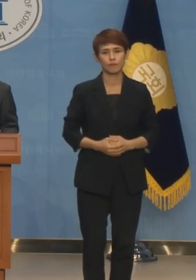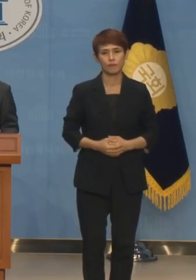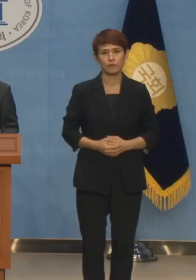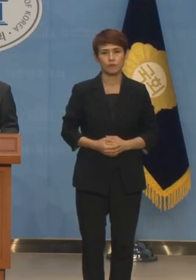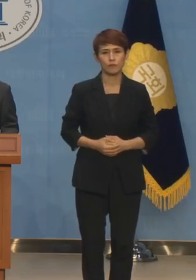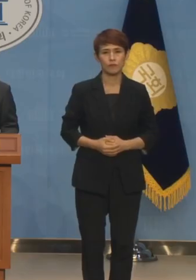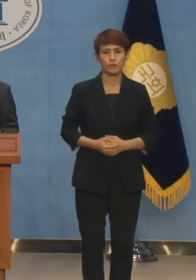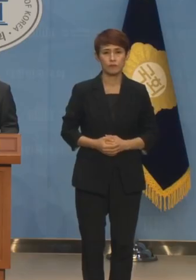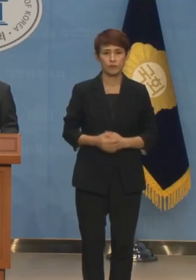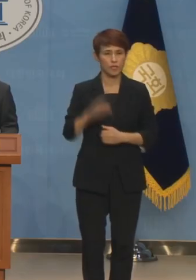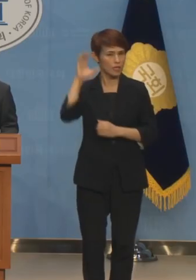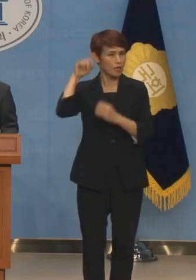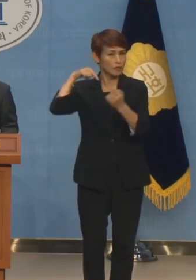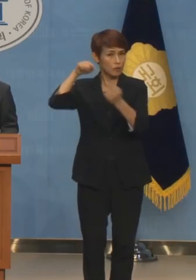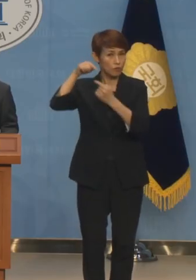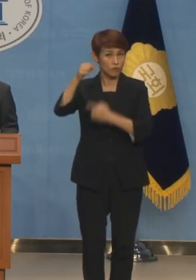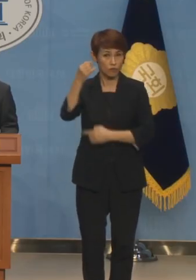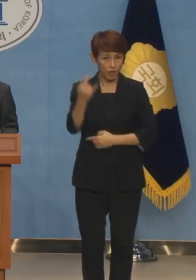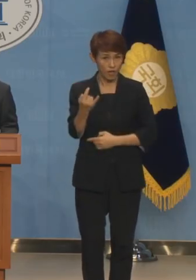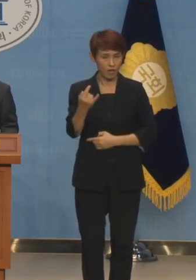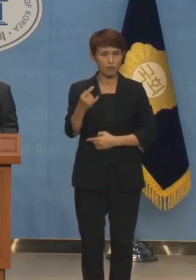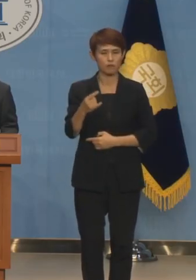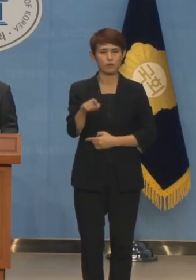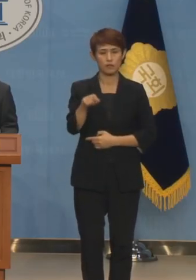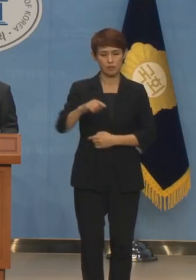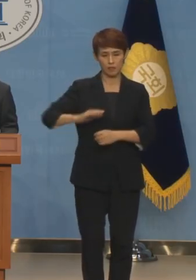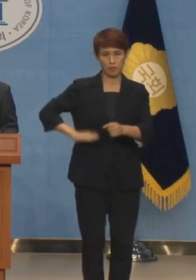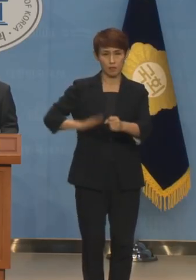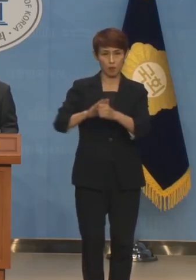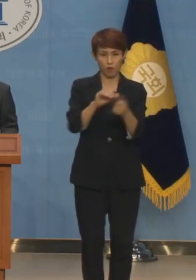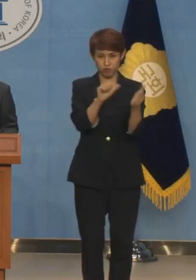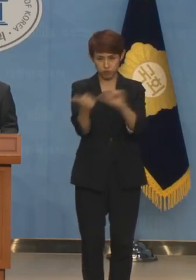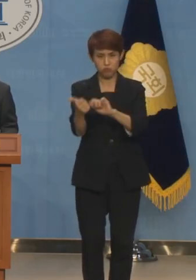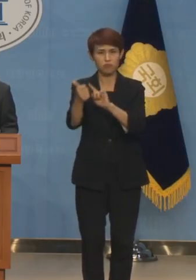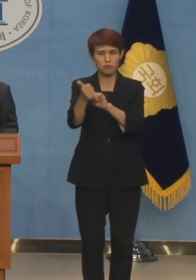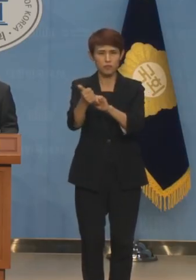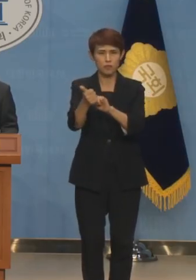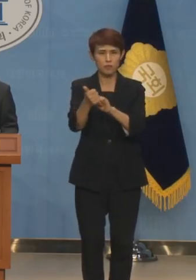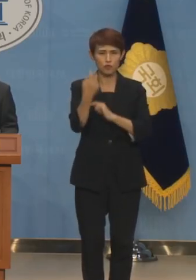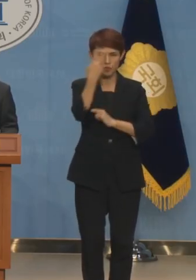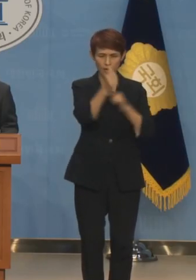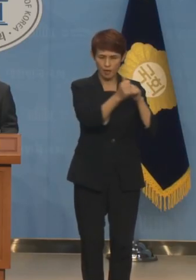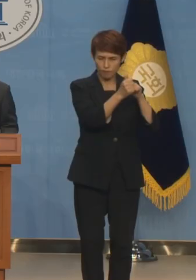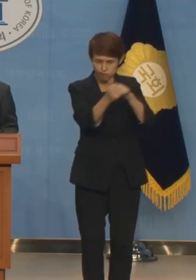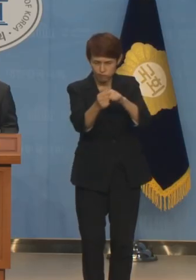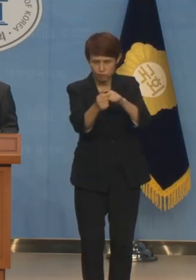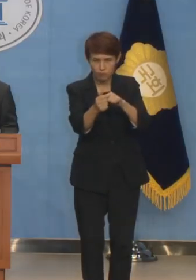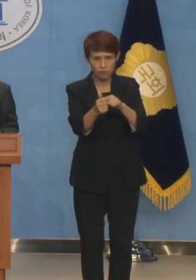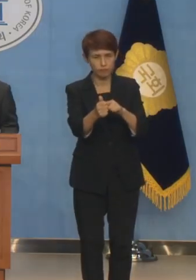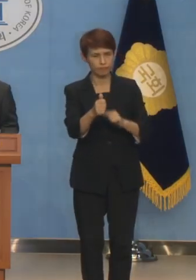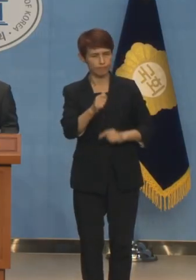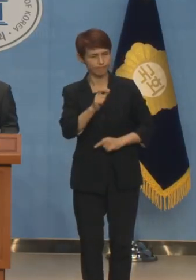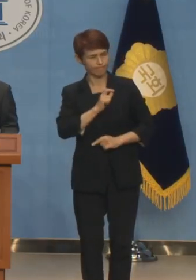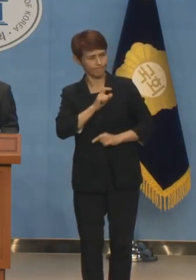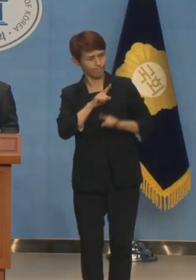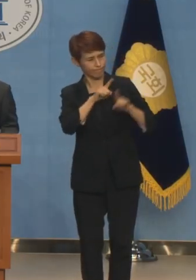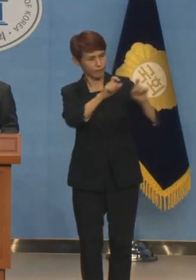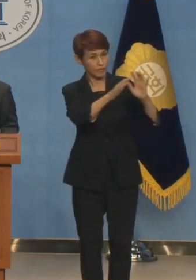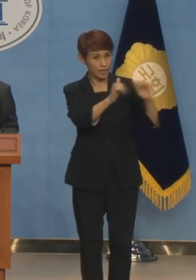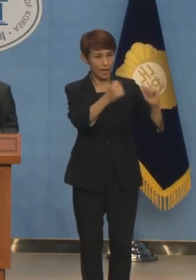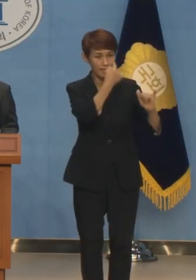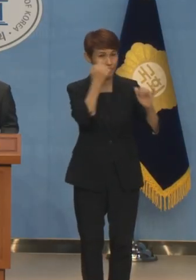이 청문회에는 순직해병 수사 외압 사건의 핵심 피의자와 주요